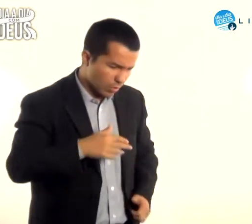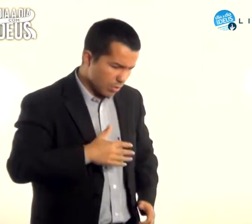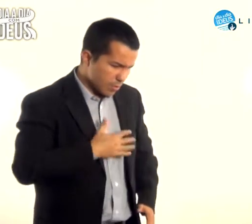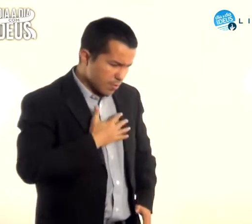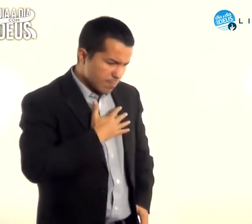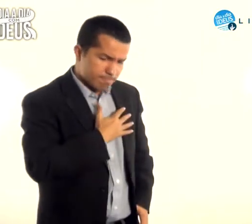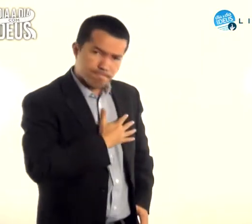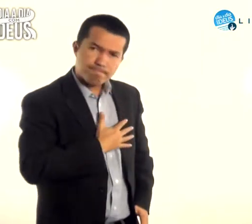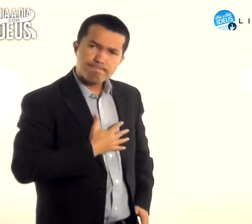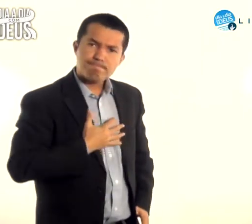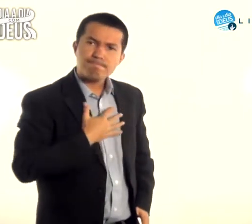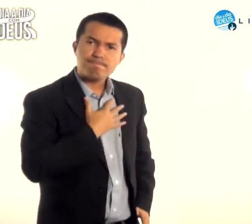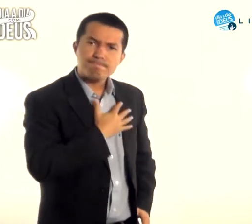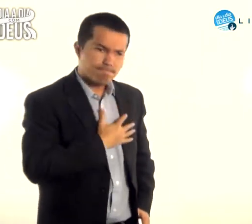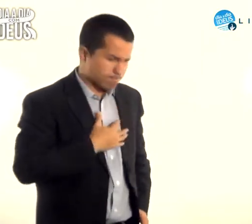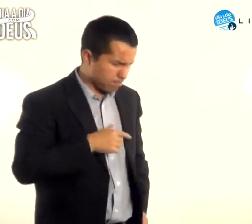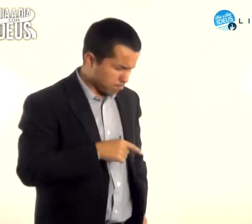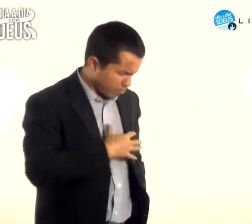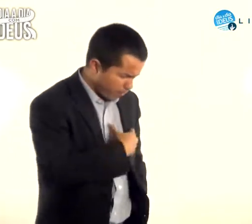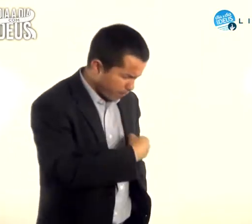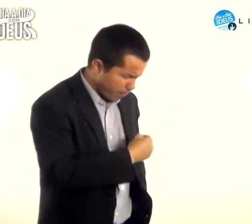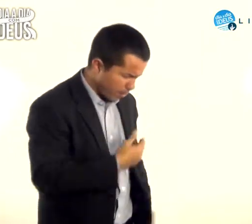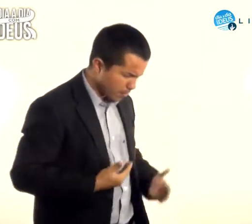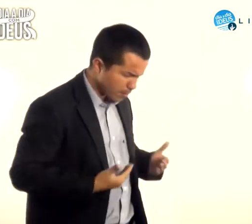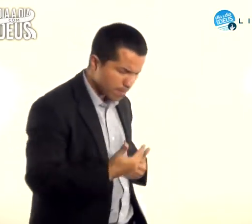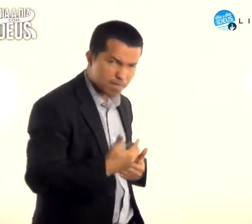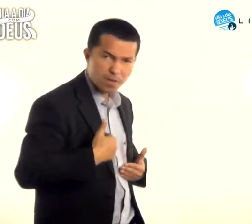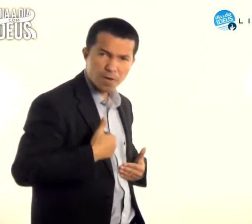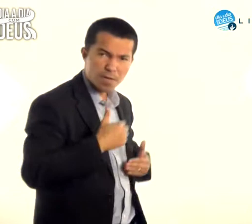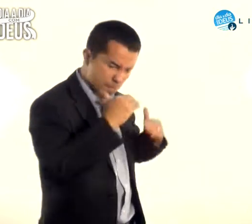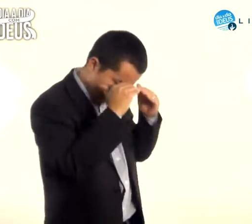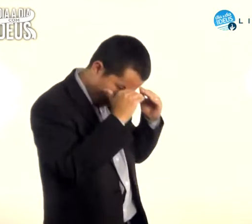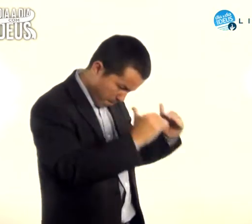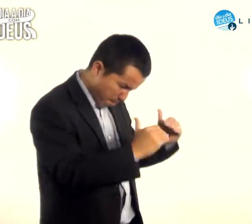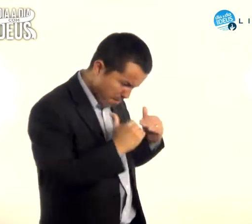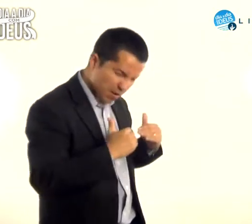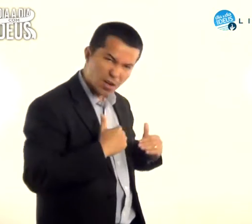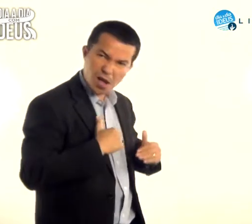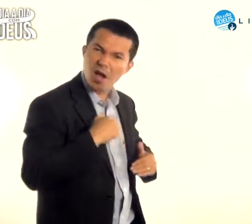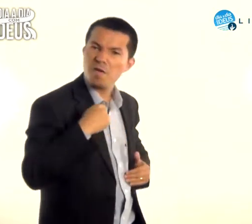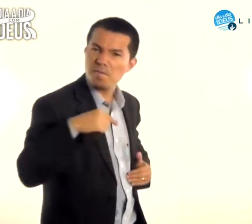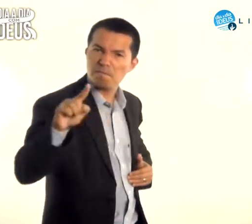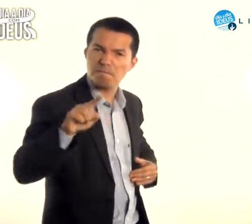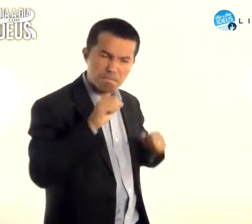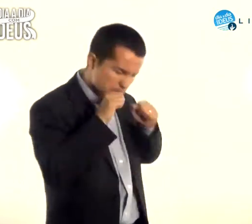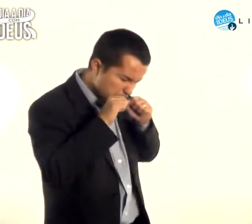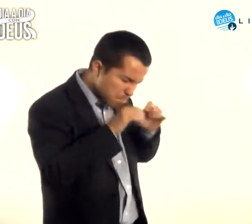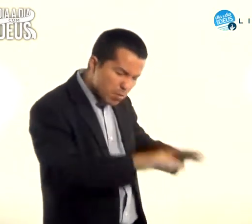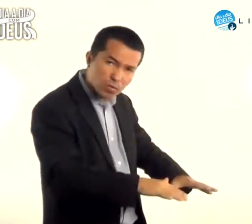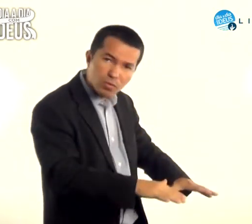tuas obras, é o que o versículo diz. E quando Ele se agrada do teu coração, da tua vida, sabe o que